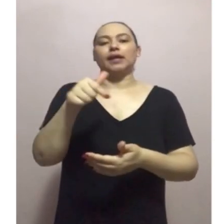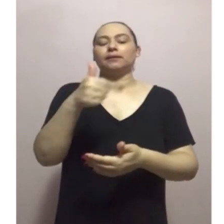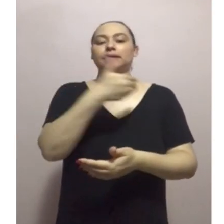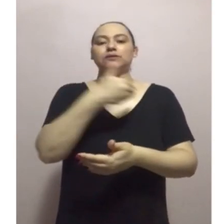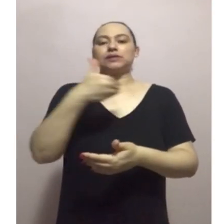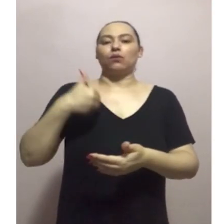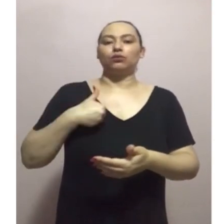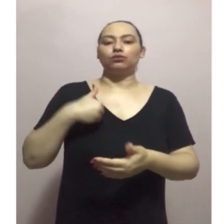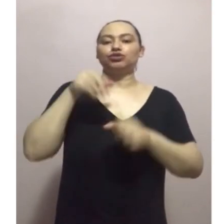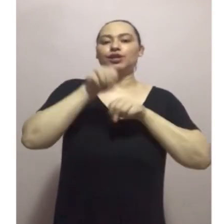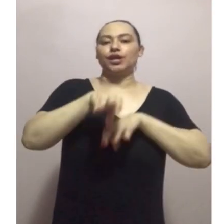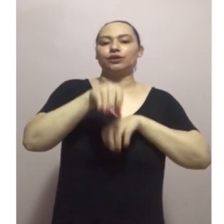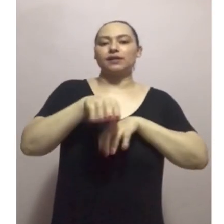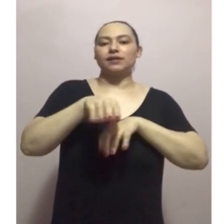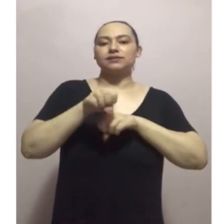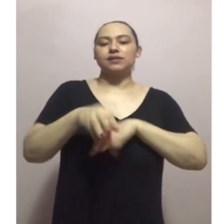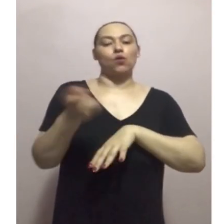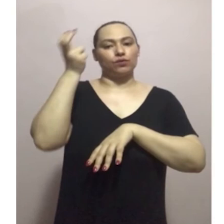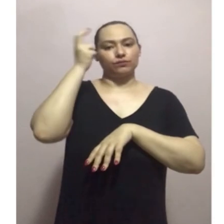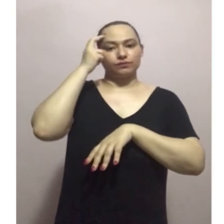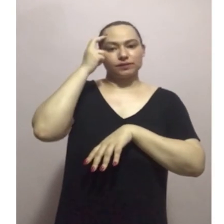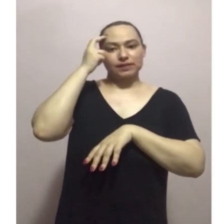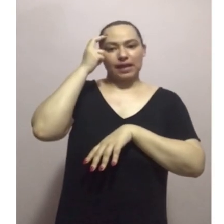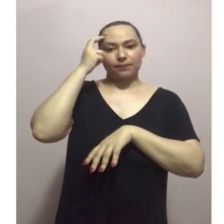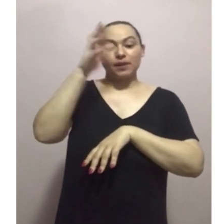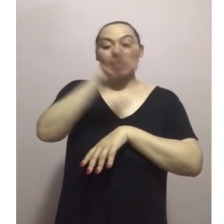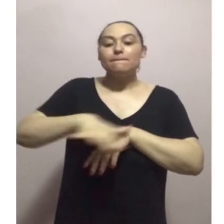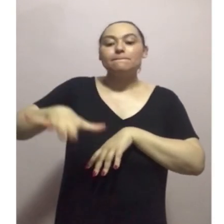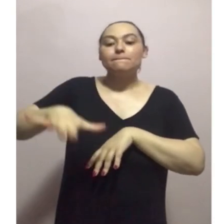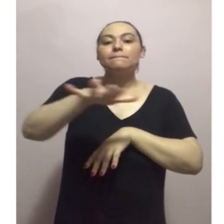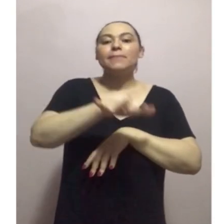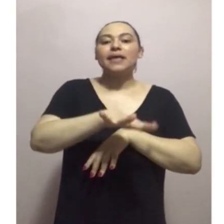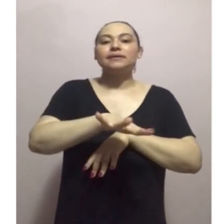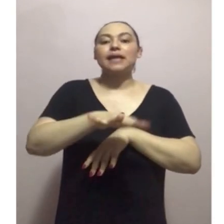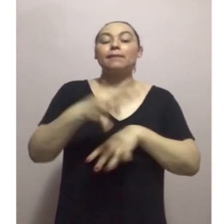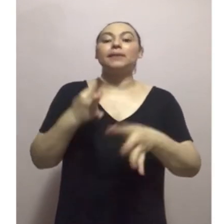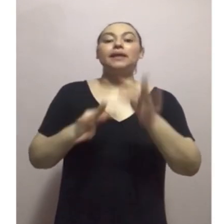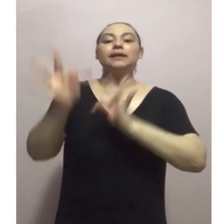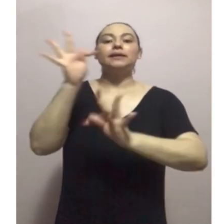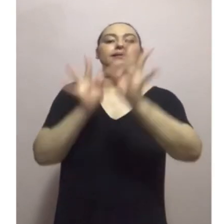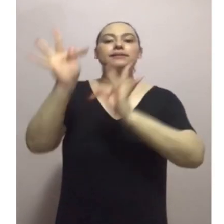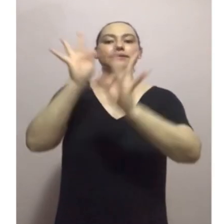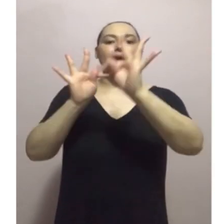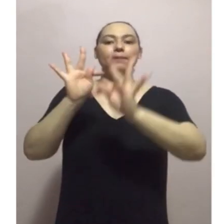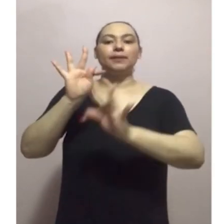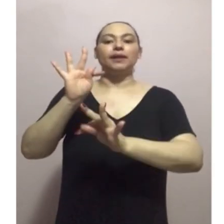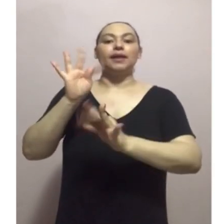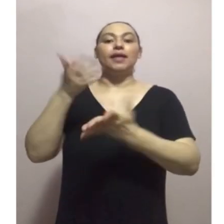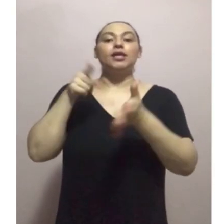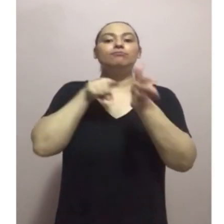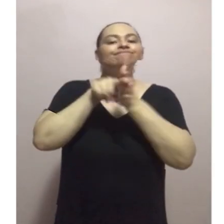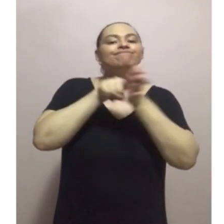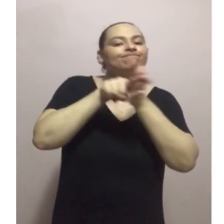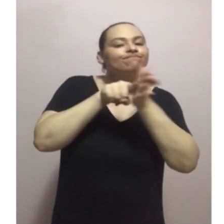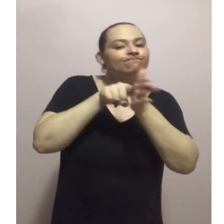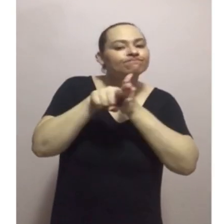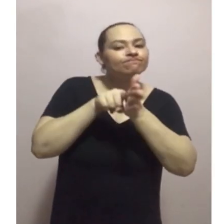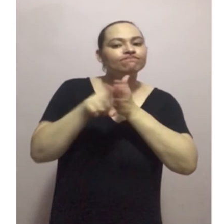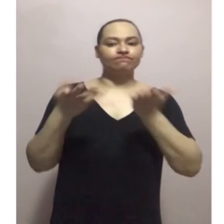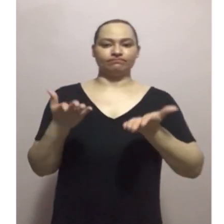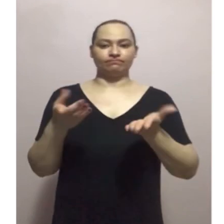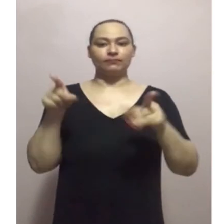colocar aqui: saúde, educação, cultura, meio ambiente e tecnologia e ciência. Então, que